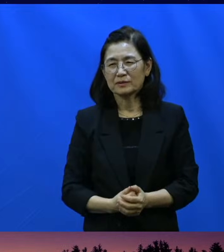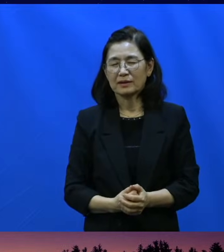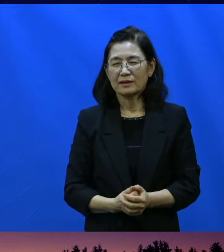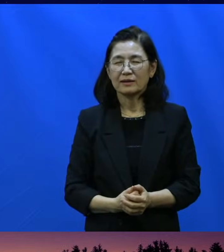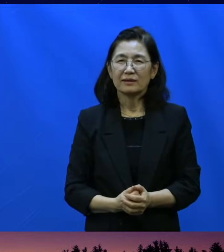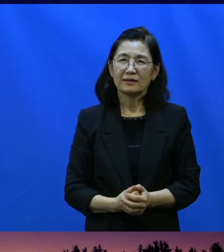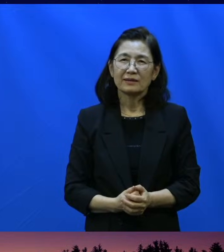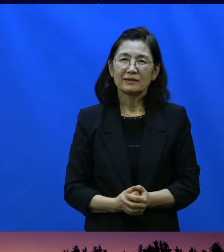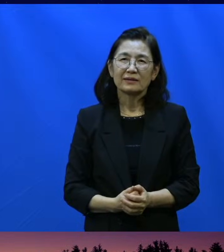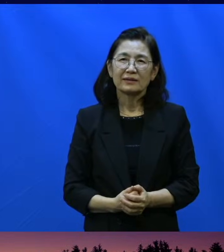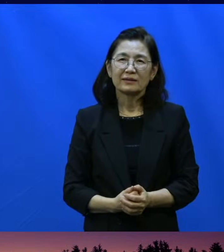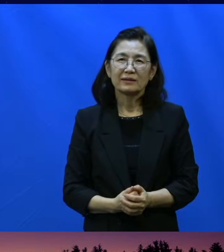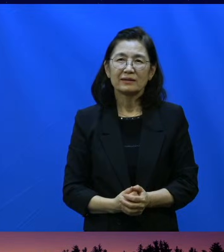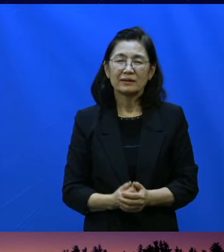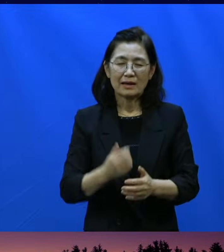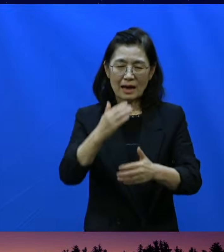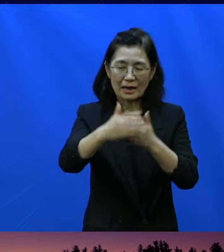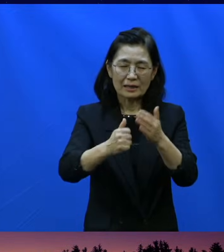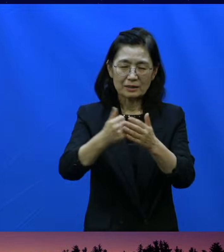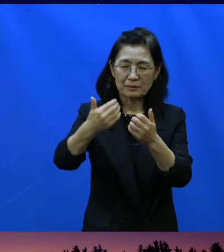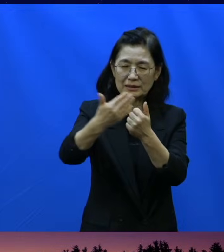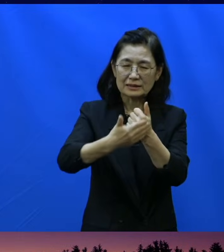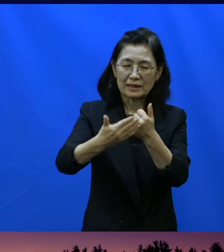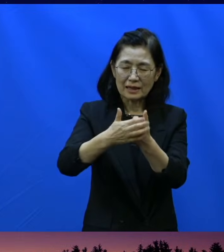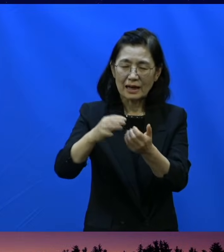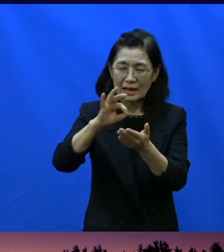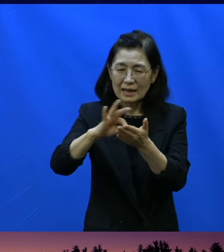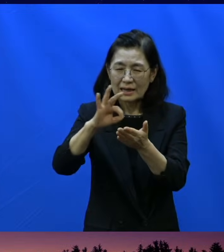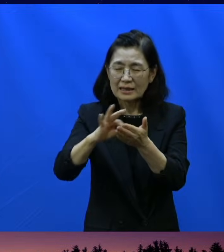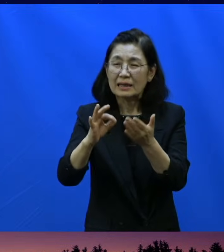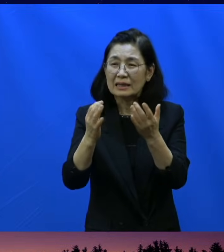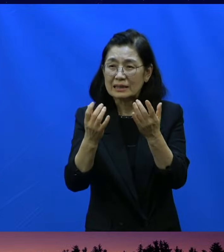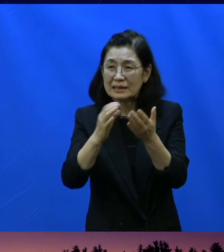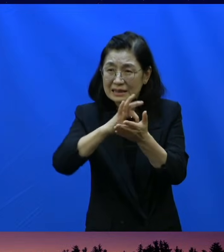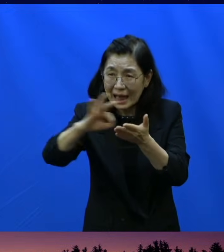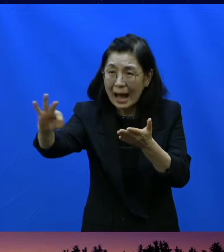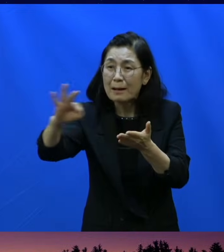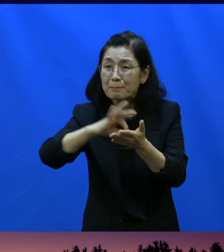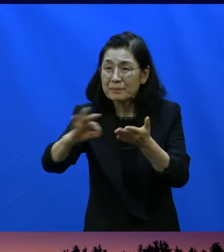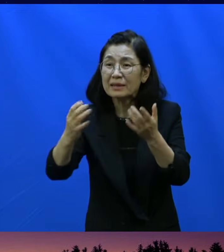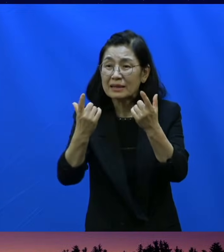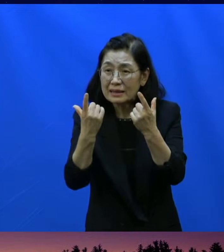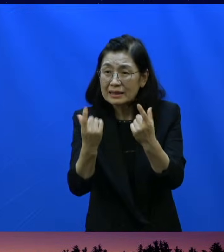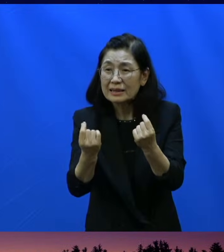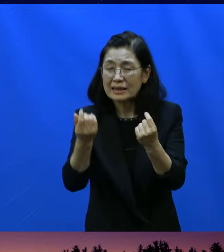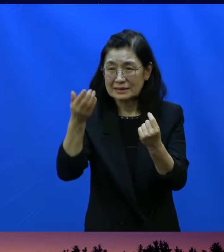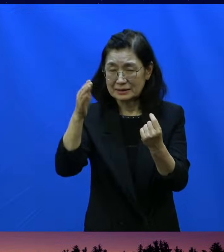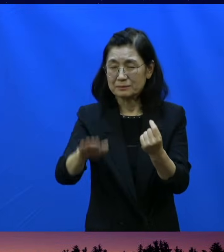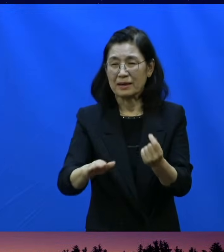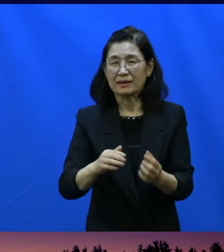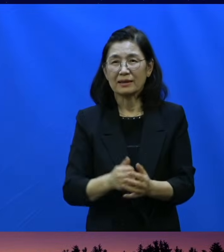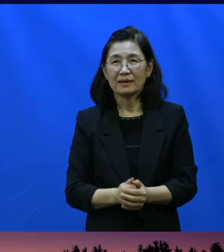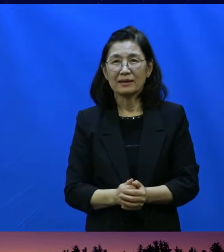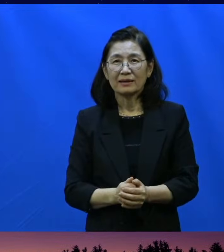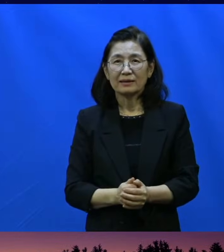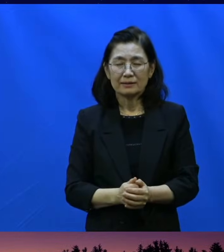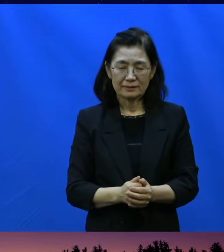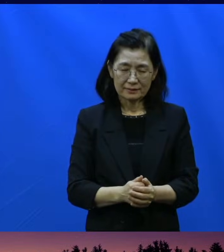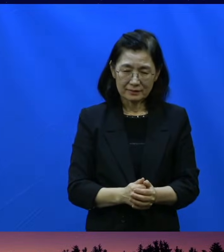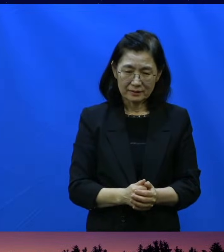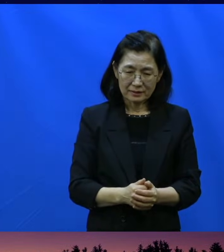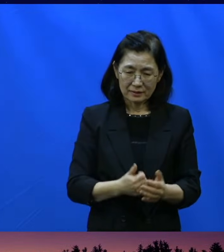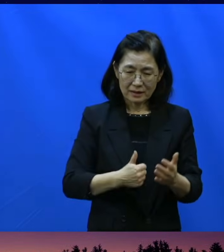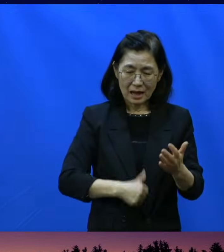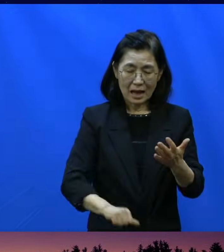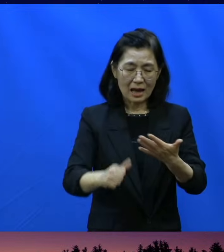거죠. 낭비처럼 보이는 거. 그 설명이 안 되는 무슨 투성이죠. 이 큰아들이 볼 때 아버지